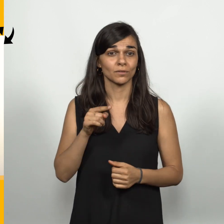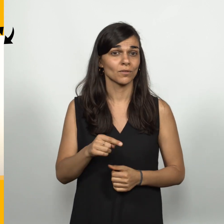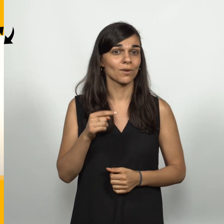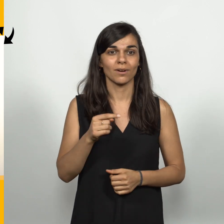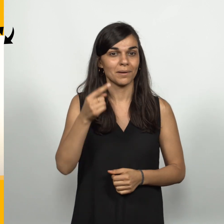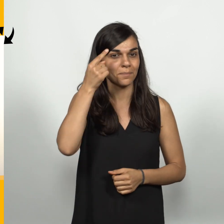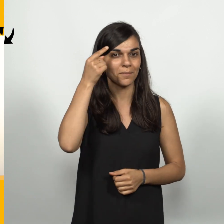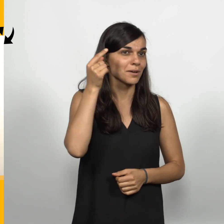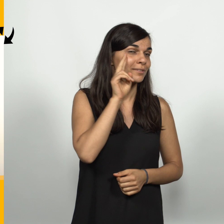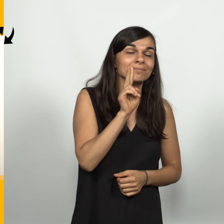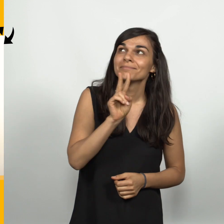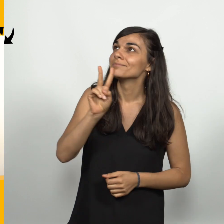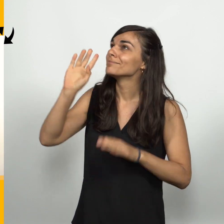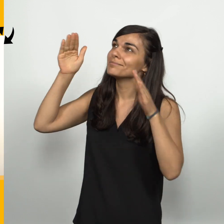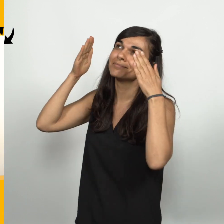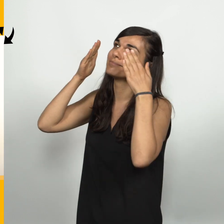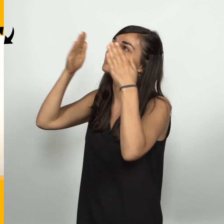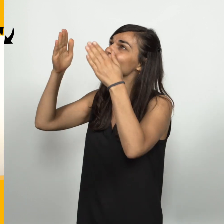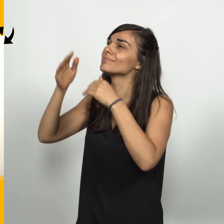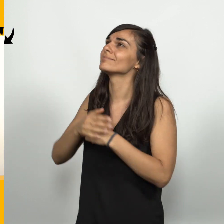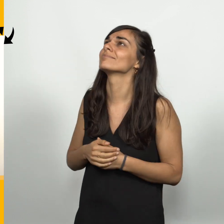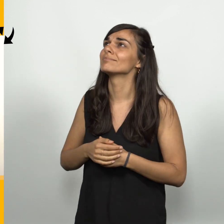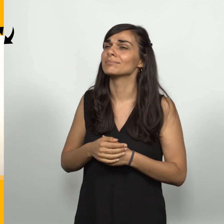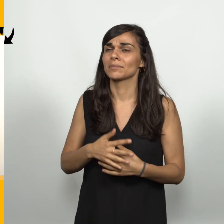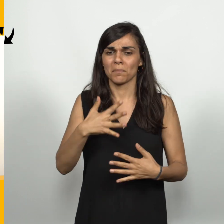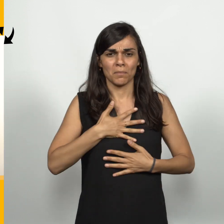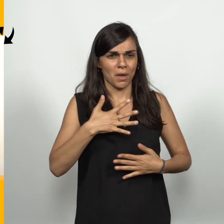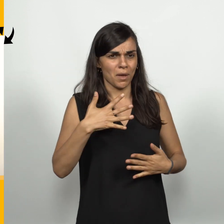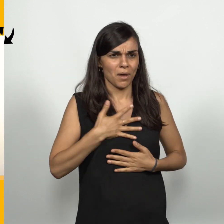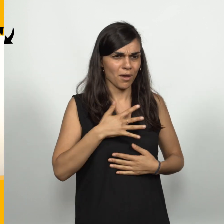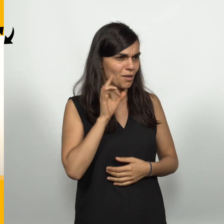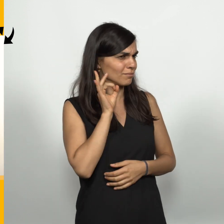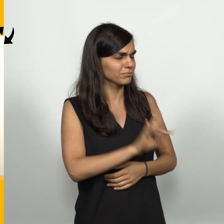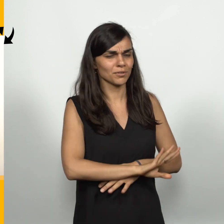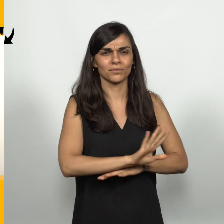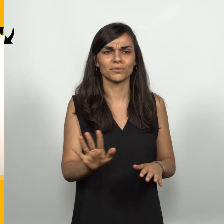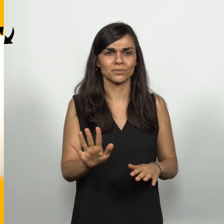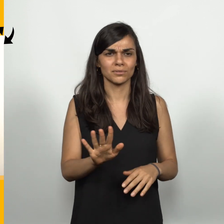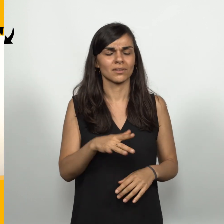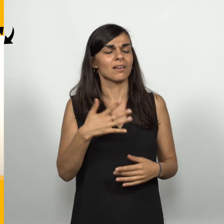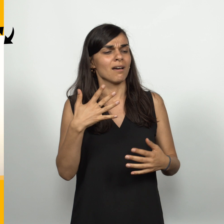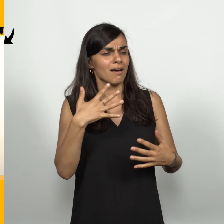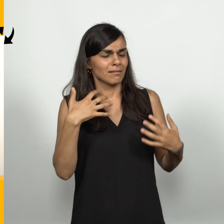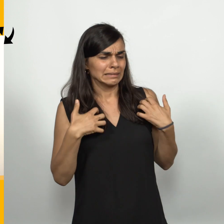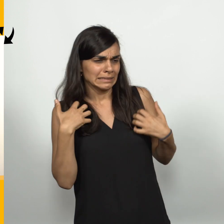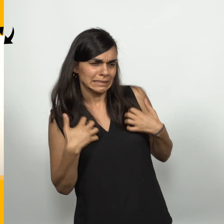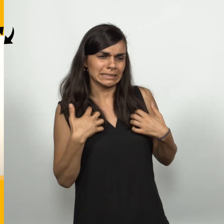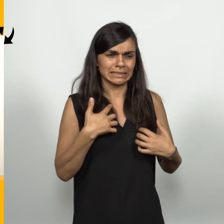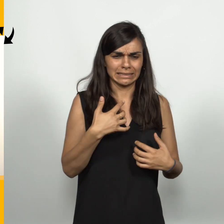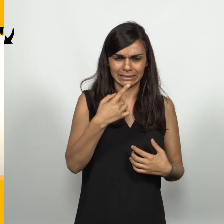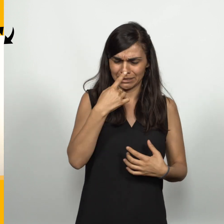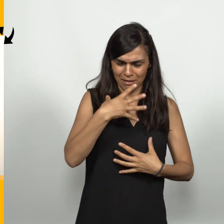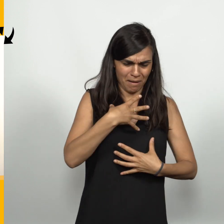mes pensées vers le Seigneur. Refuser d'avoir peur et dire non. Non au doute. Non au découragement. Non à l'angoisse et au